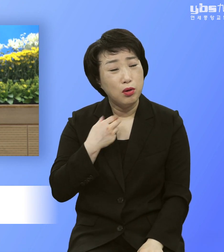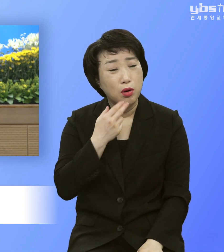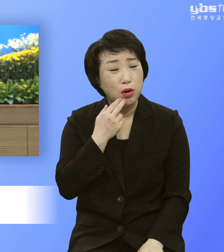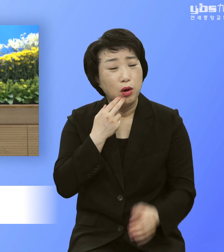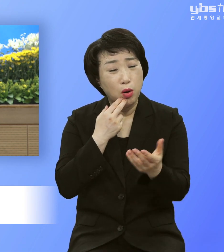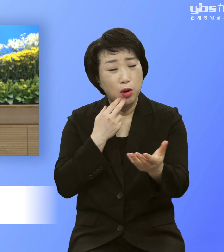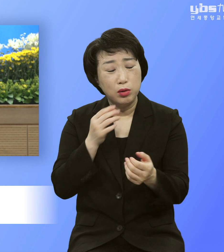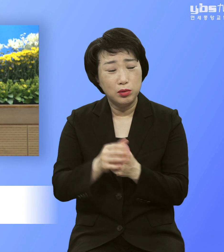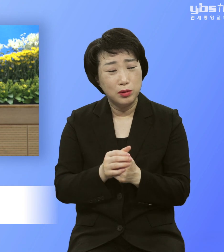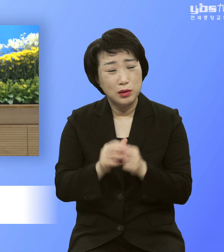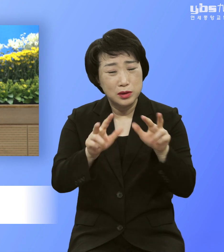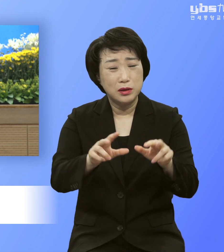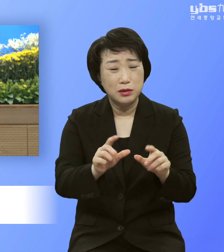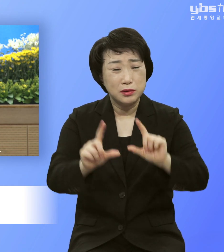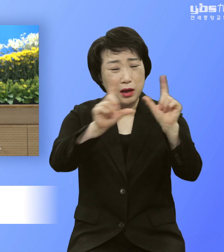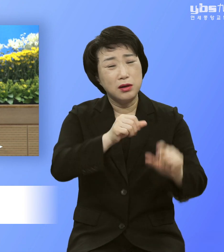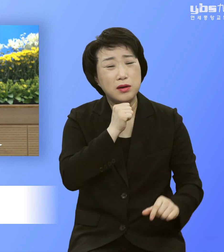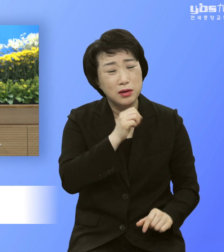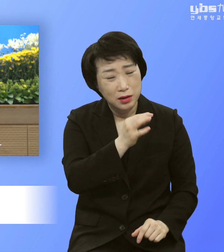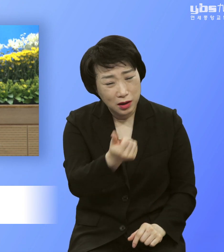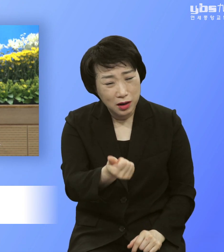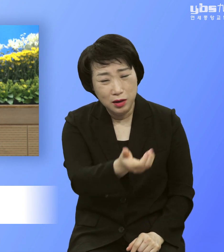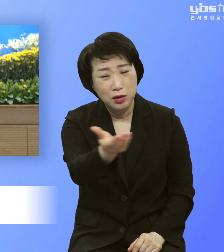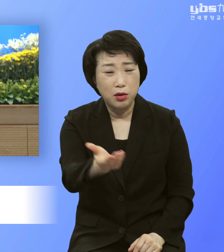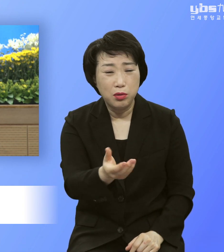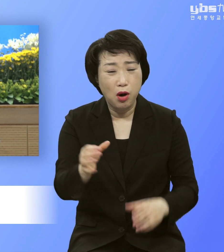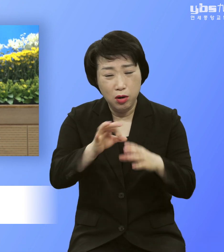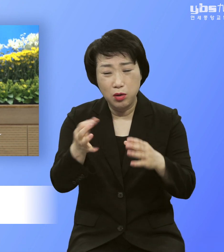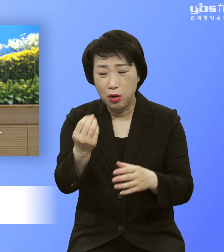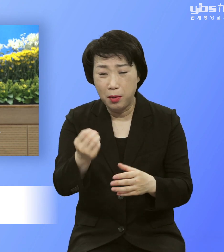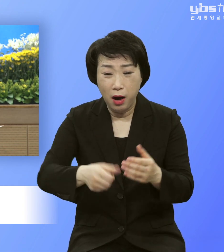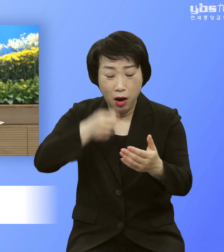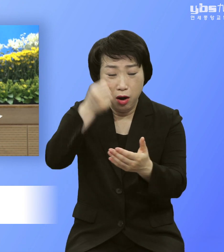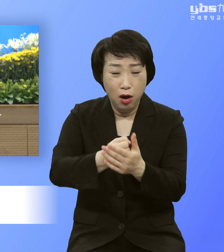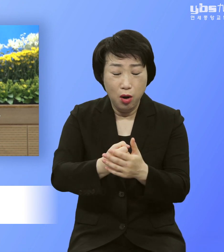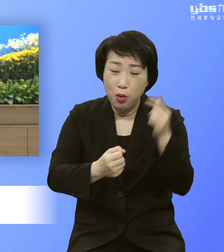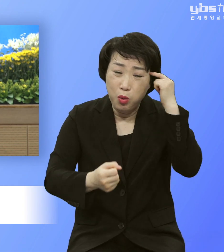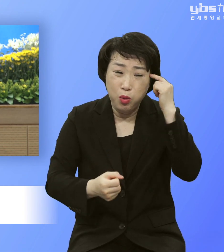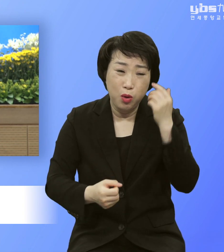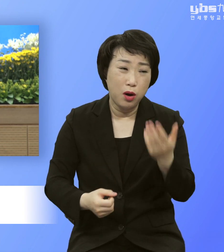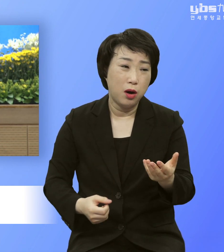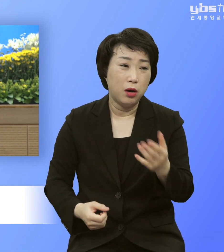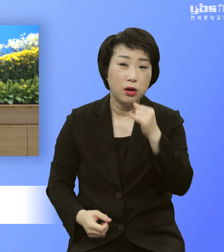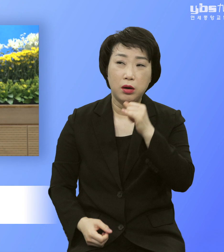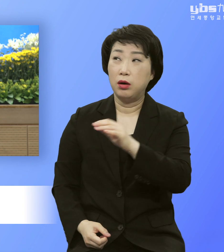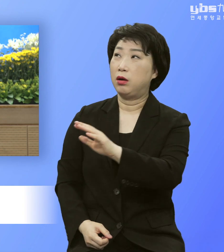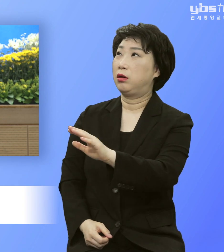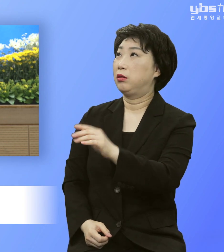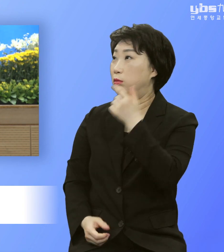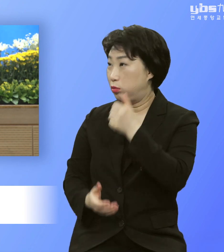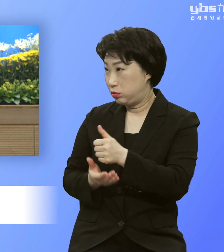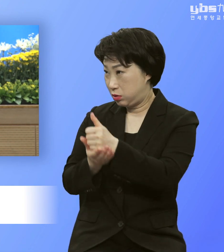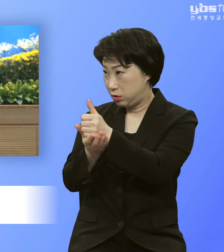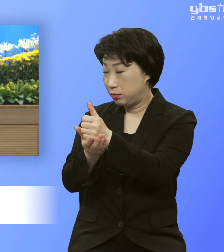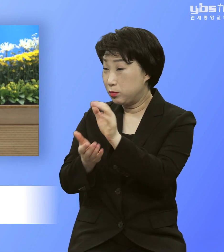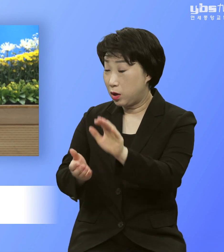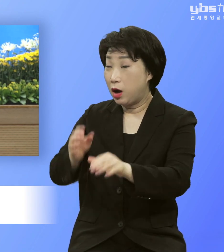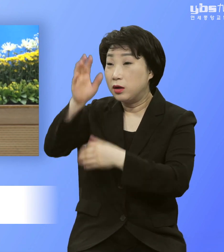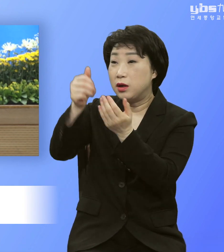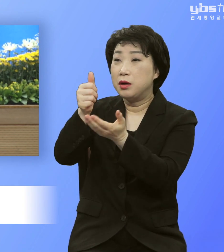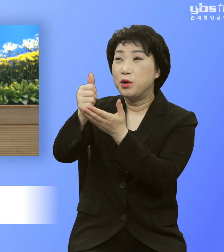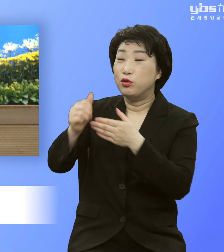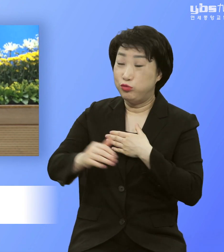너들 말이야. 새빵 사는 사람들이 뭔 헌금을 이렇게 하고 있냐 그랬더니, 목사님,